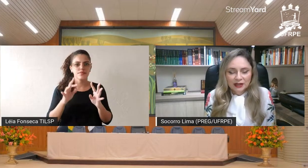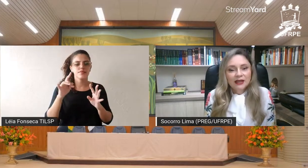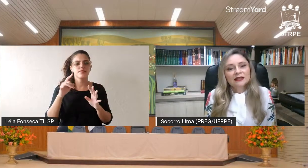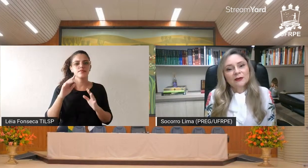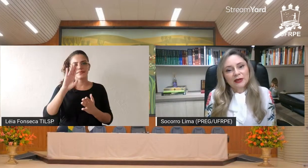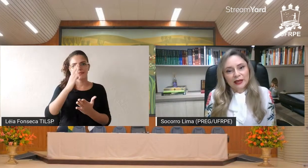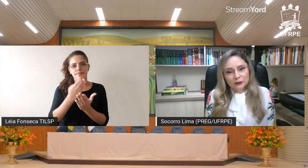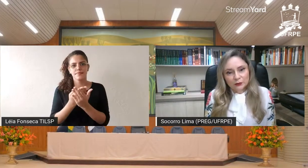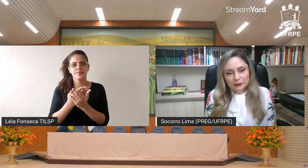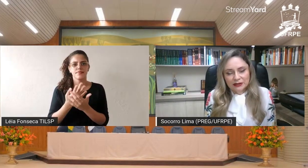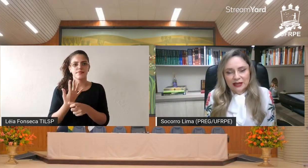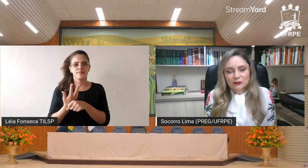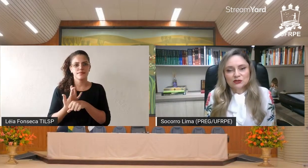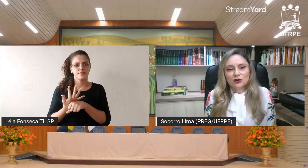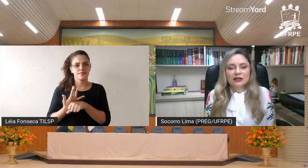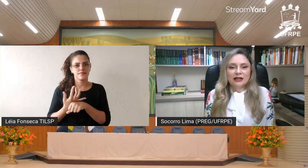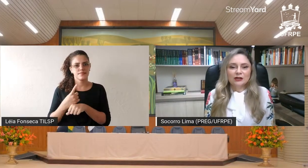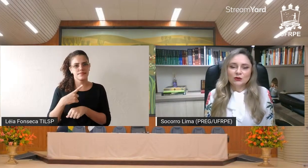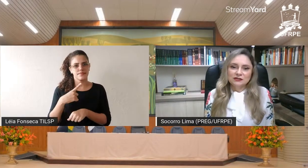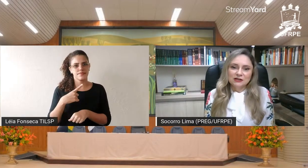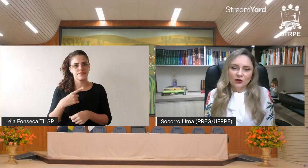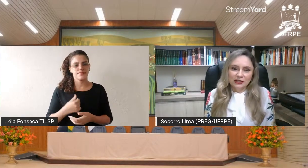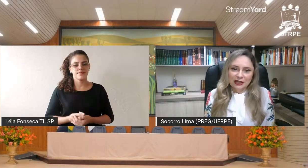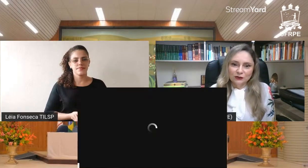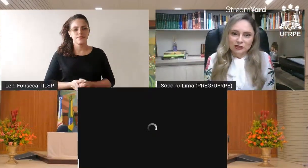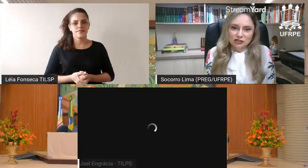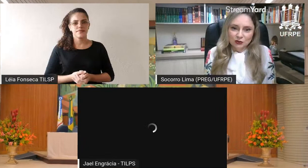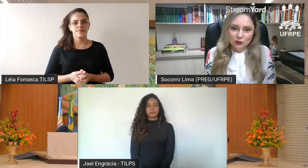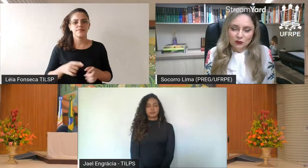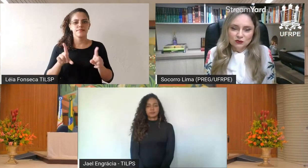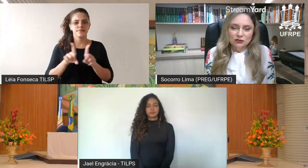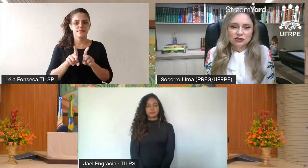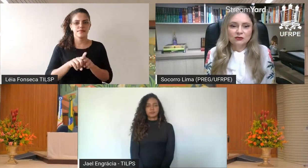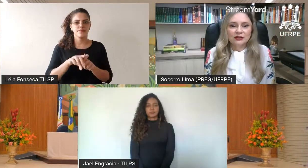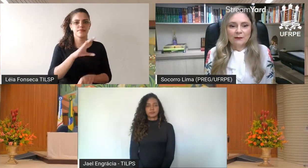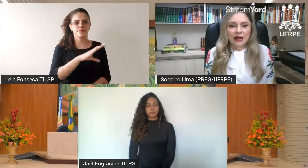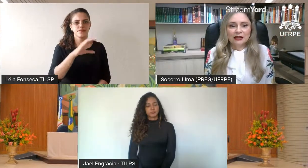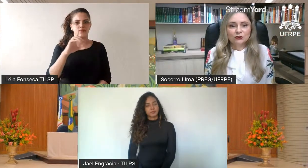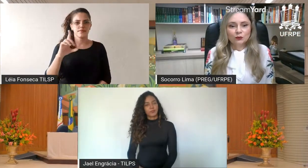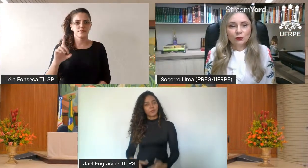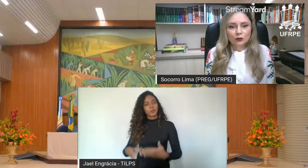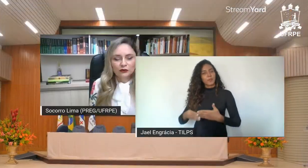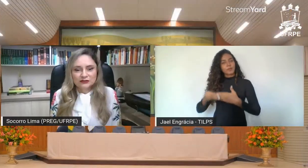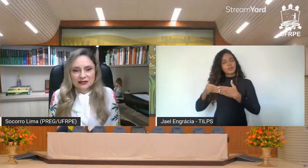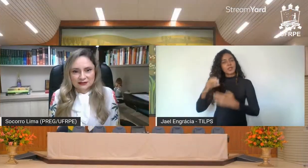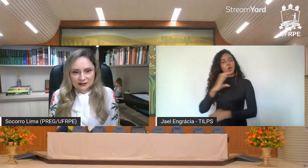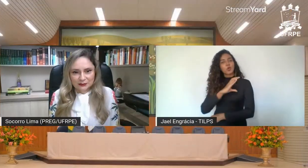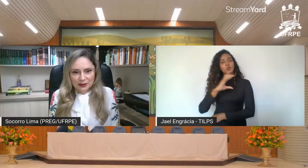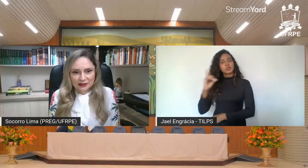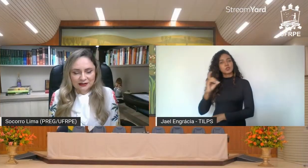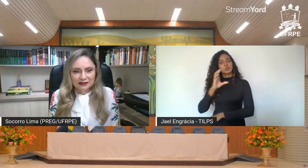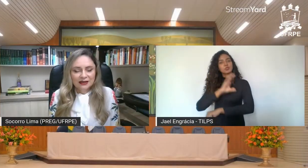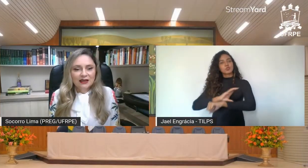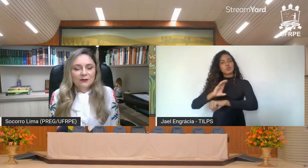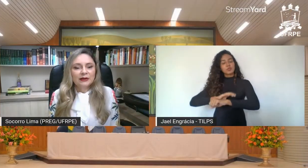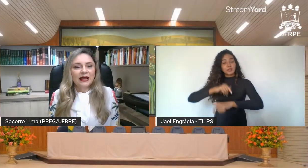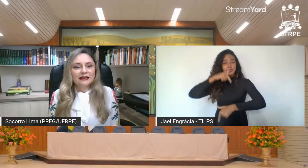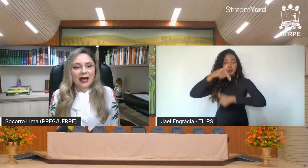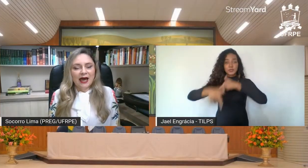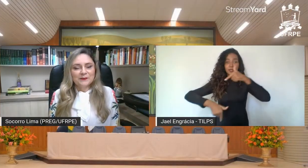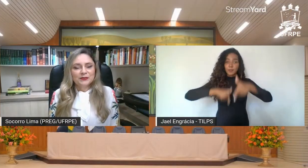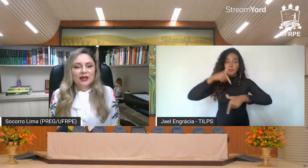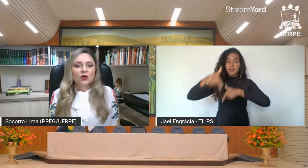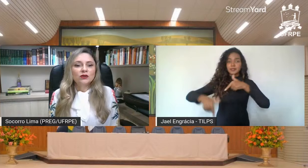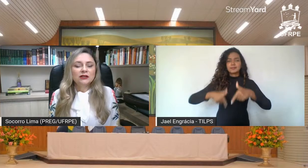UFRPE. Também quero cumprimentar meus coordenadores e coordenadoras de curso, que estão trabalhando muito incessantemente